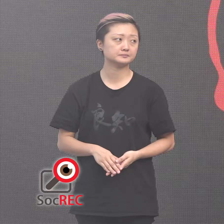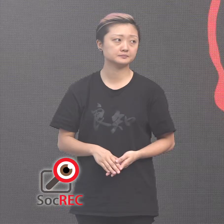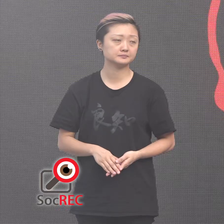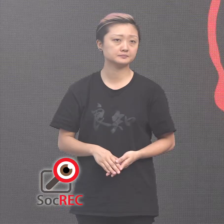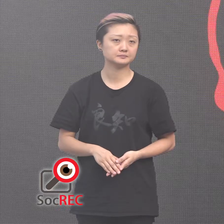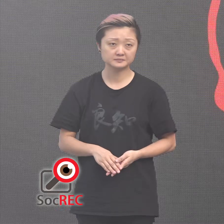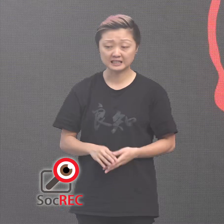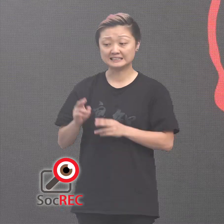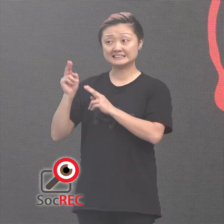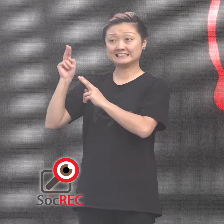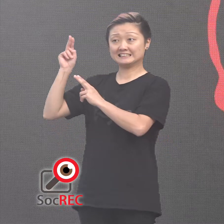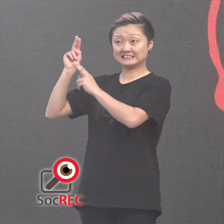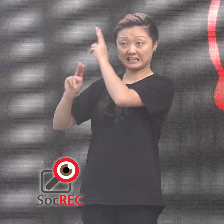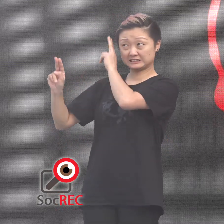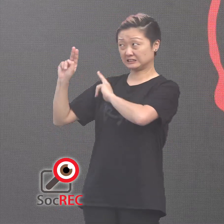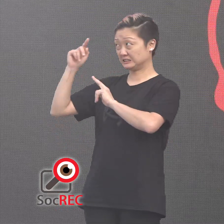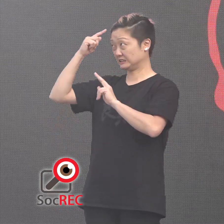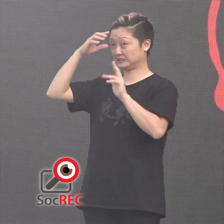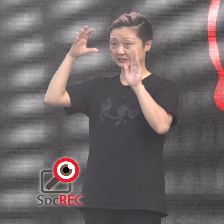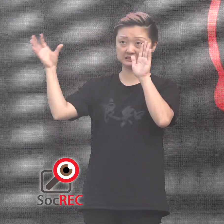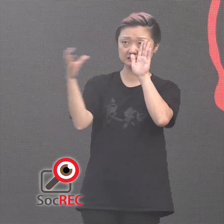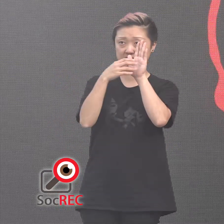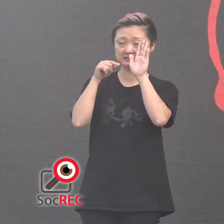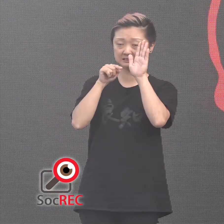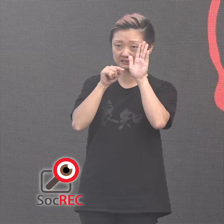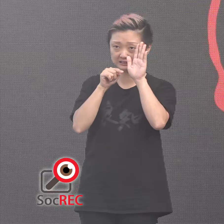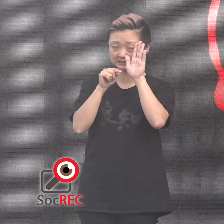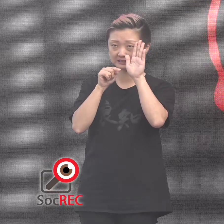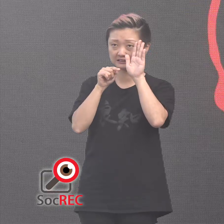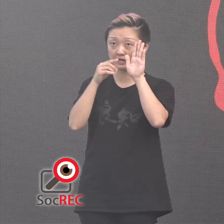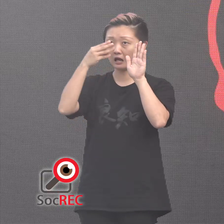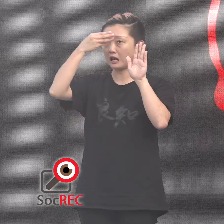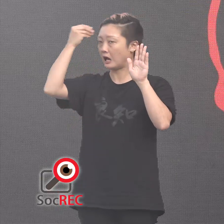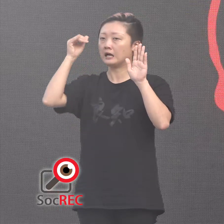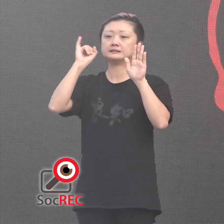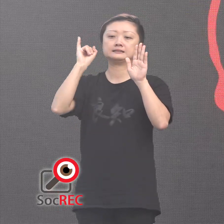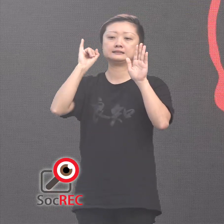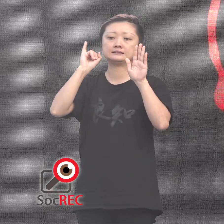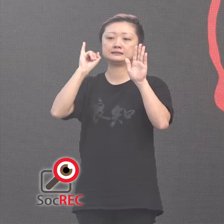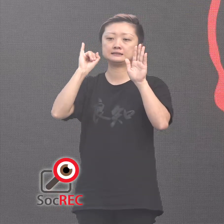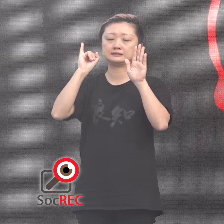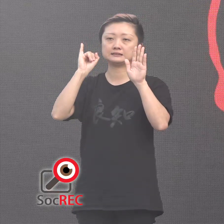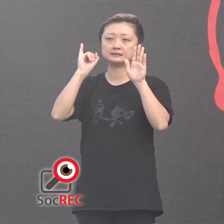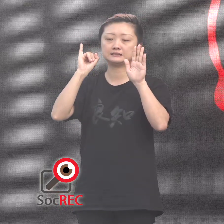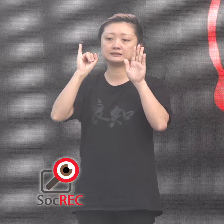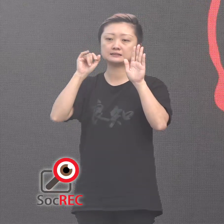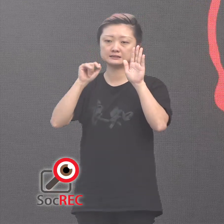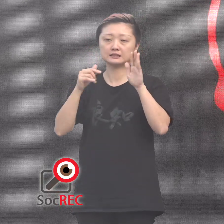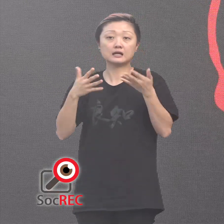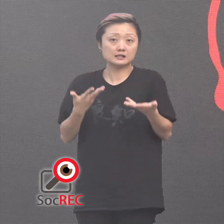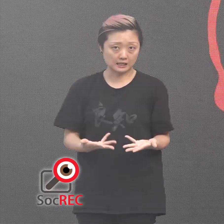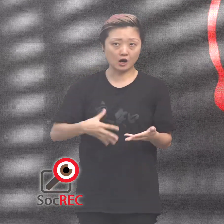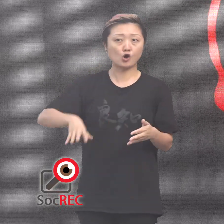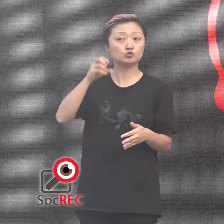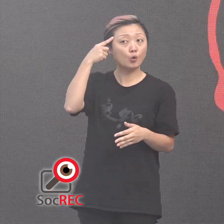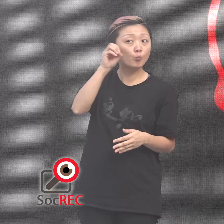忘记历史就意味着背叛，就意味着背叛。我想告诉大家，在